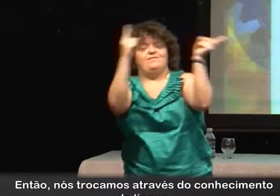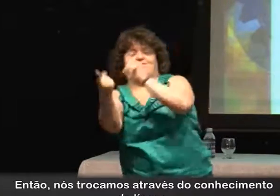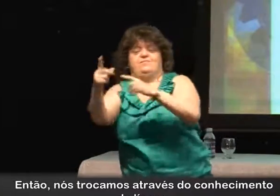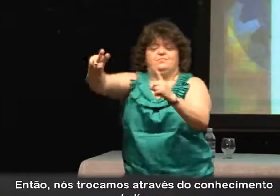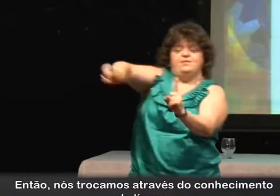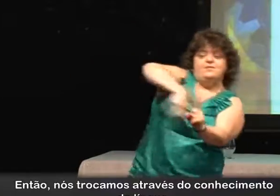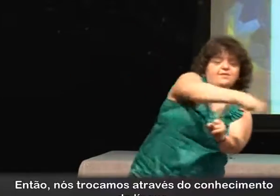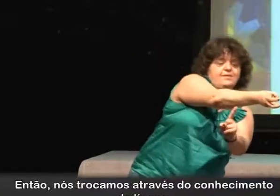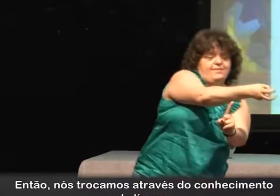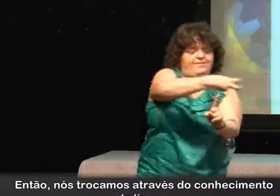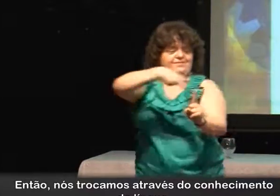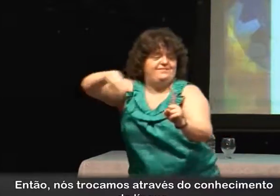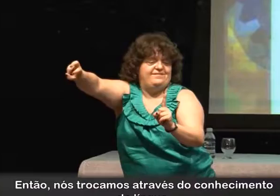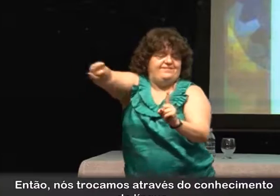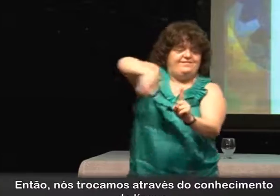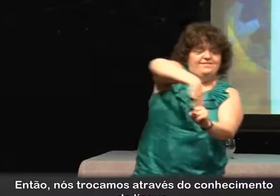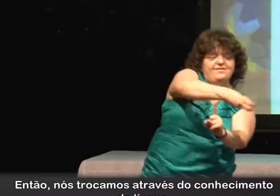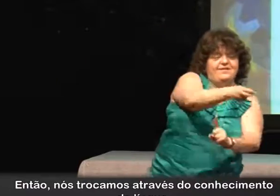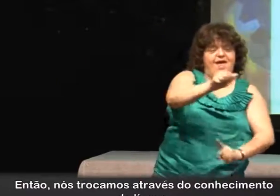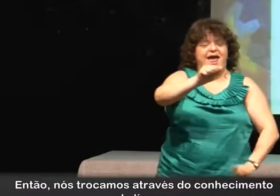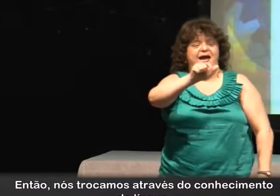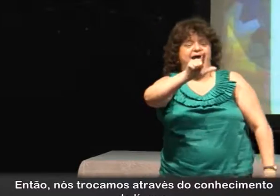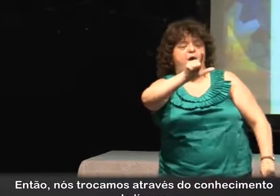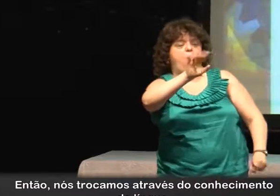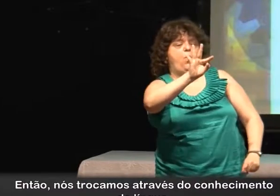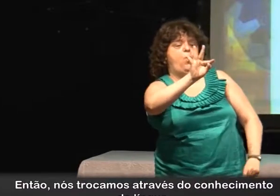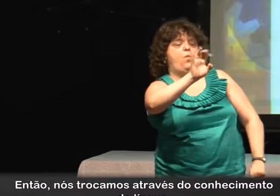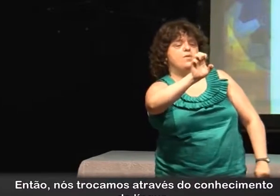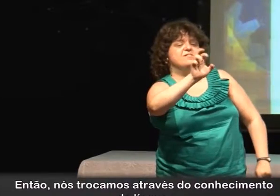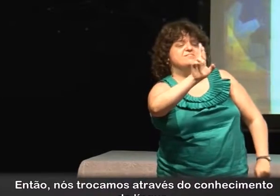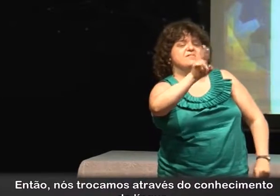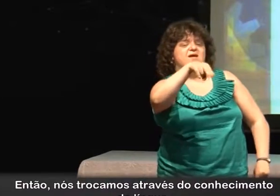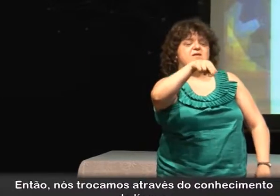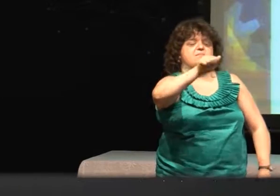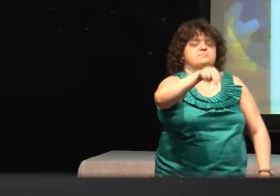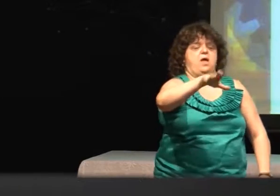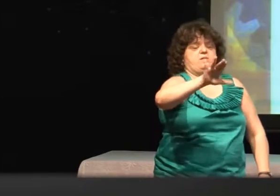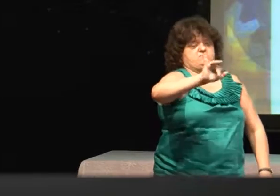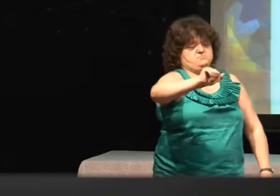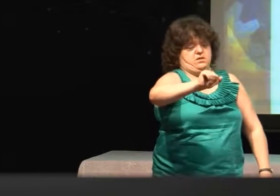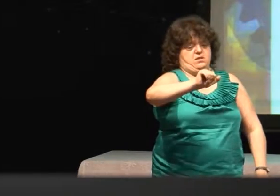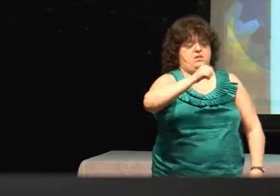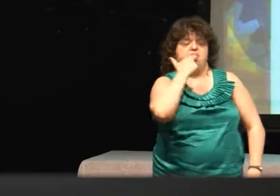Então, nós trocamos através do conhecimento da língua.